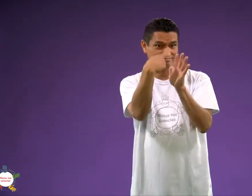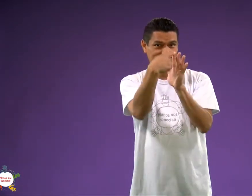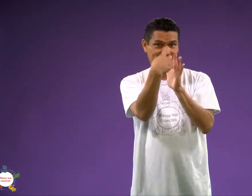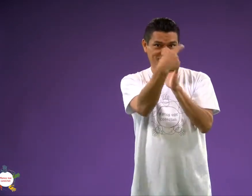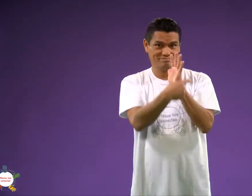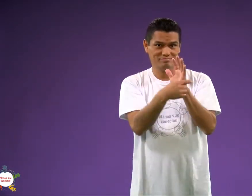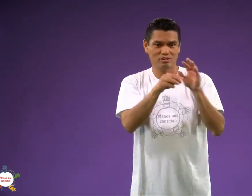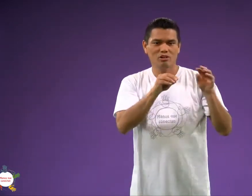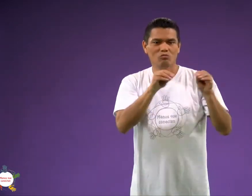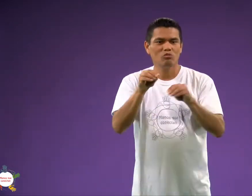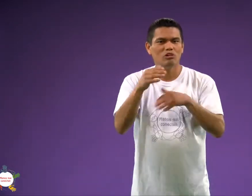el movimiento a realizar.